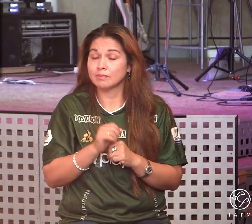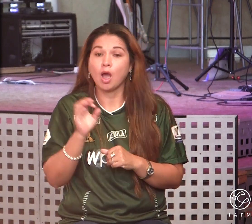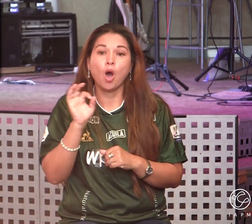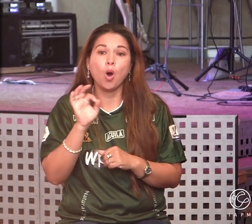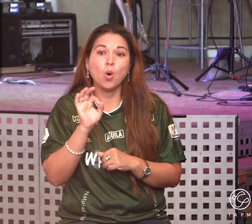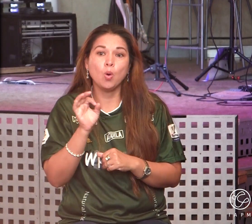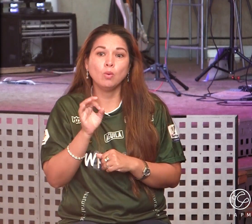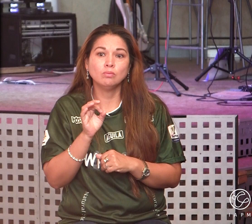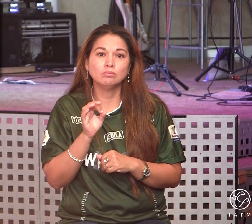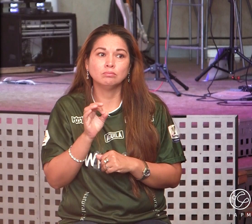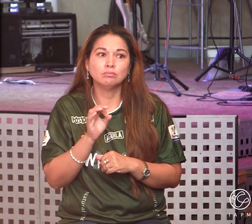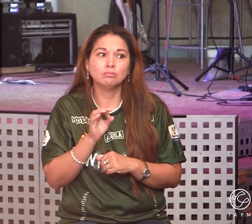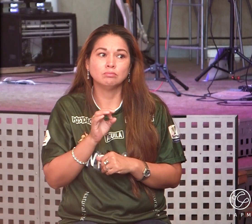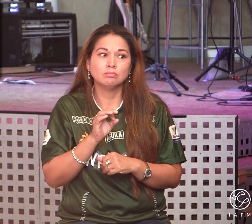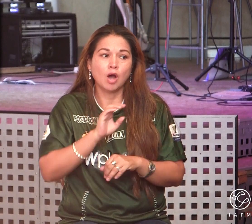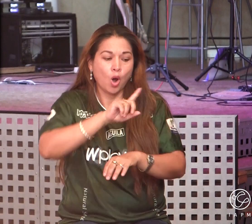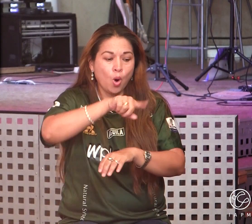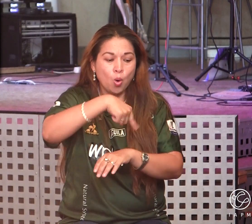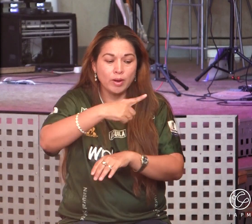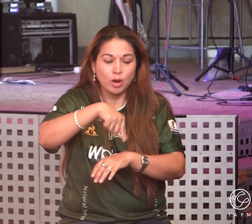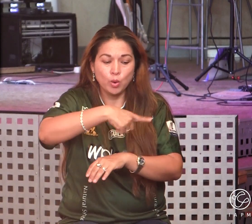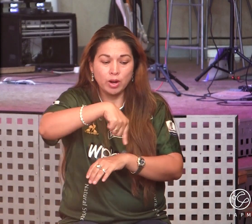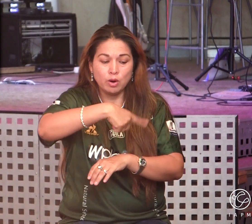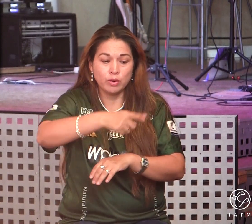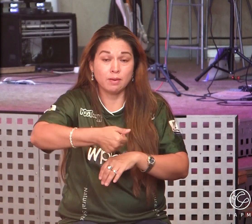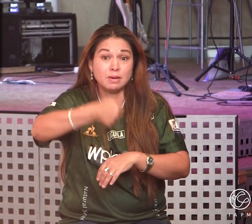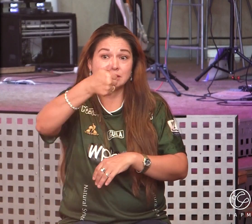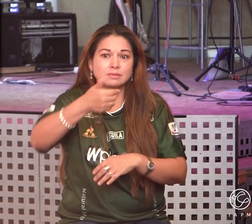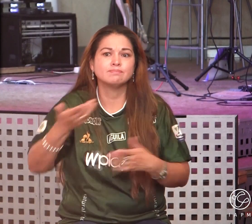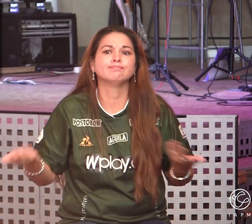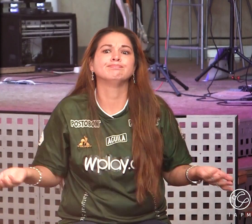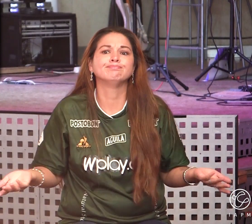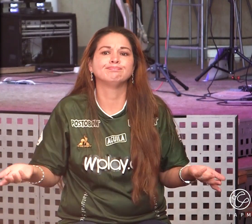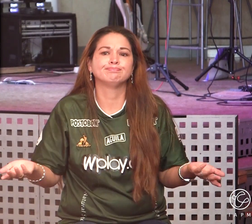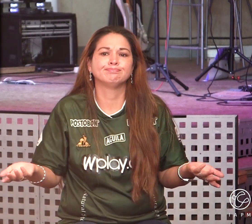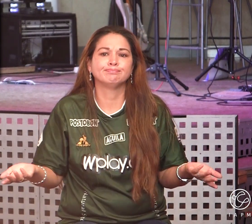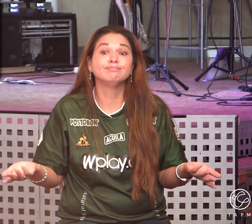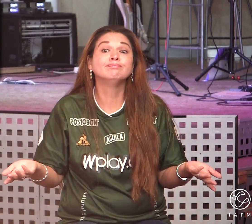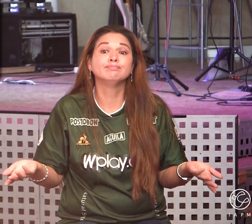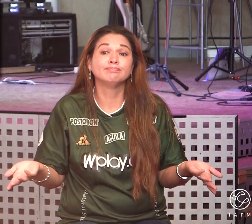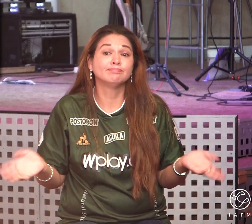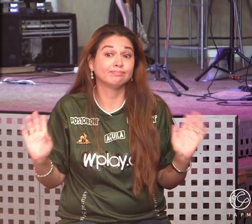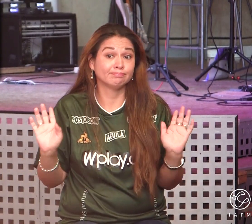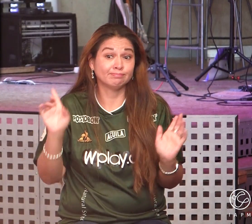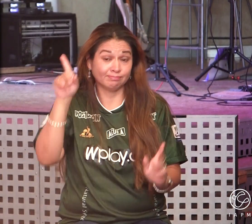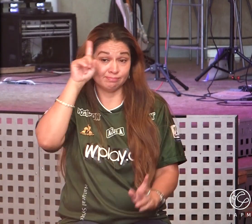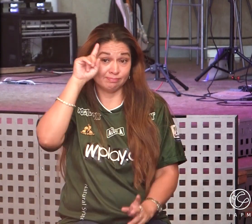lo más relevante. Yo recuerdo alguna vez haber visto en una película de cine, se